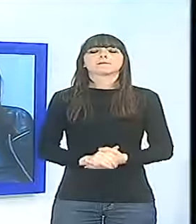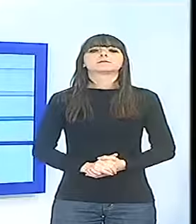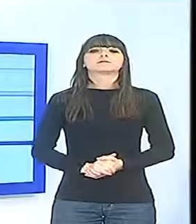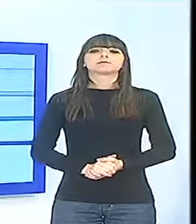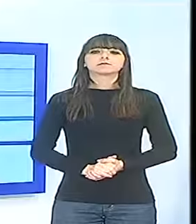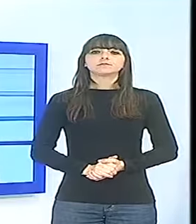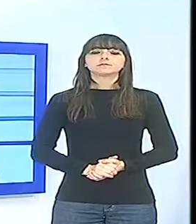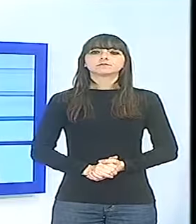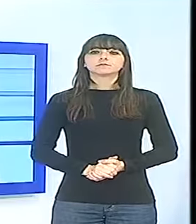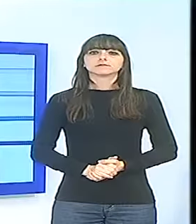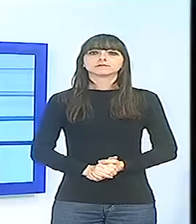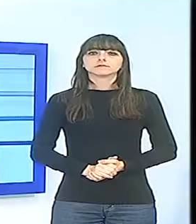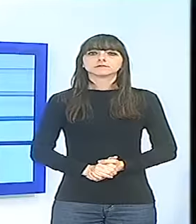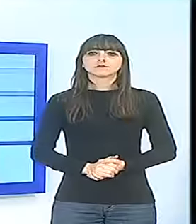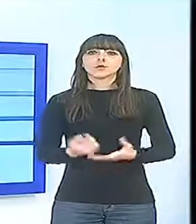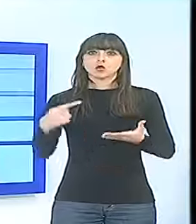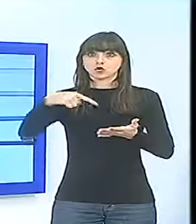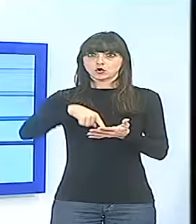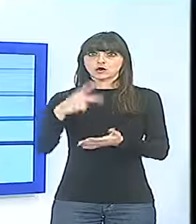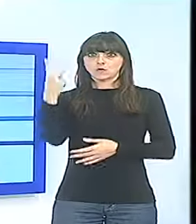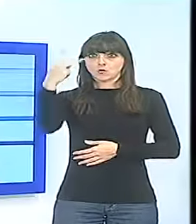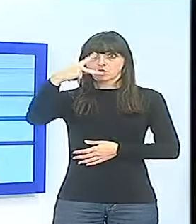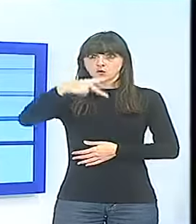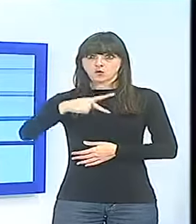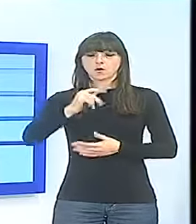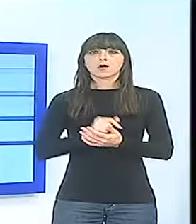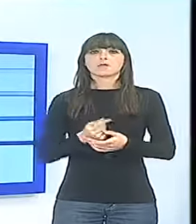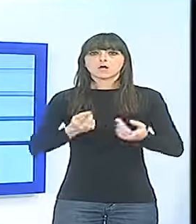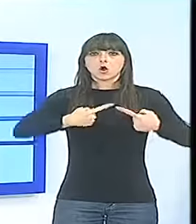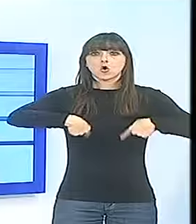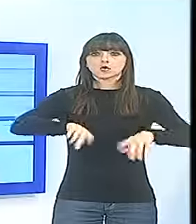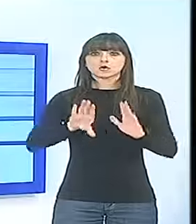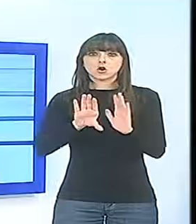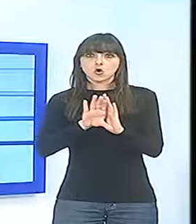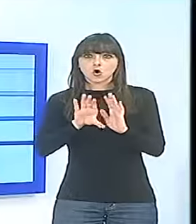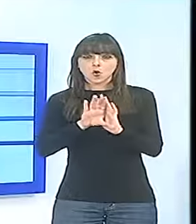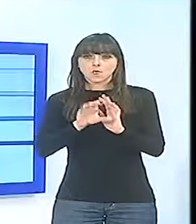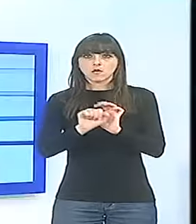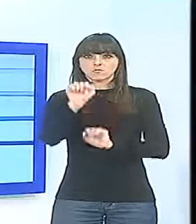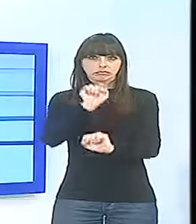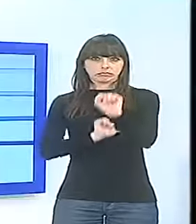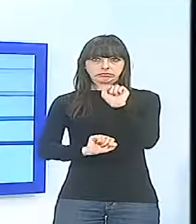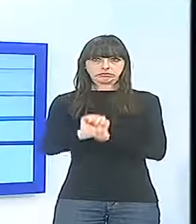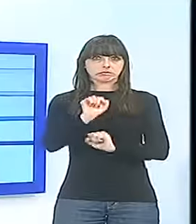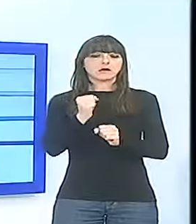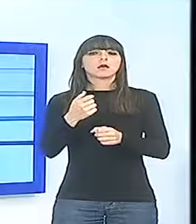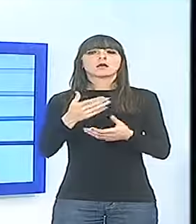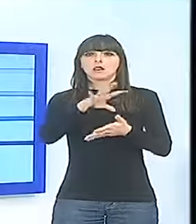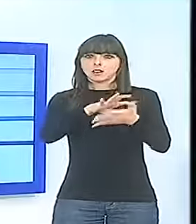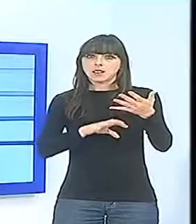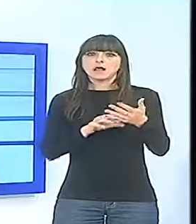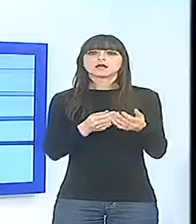progetto. Torniamo di nuovo a Lucca. Il Consiglio Comunale ha respinto una mozione presentata